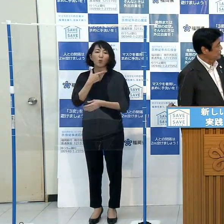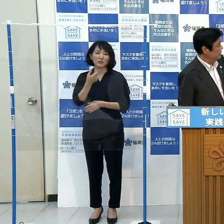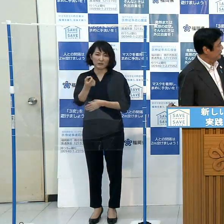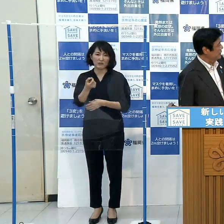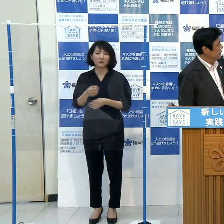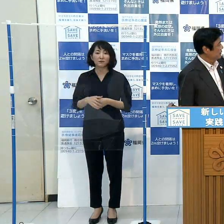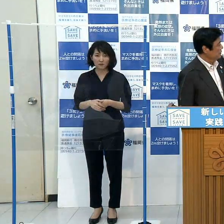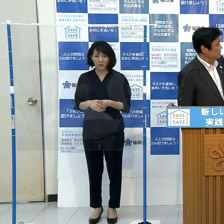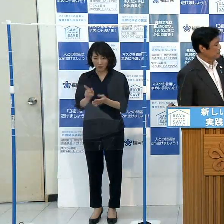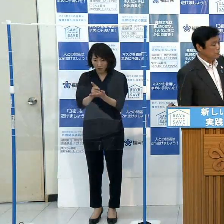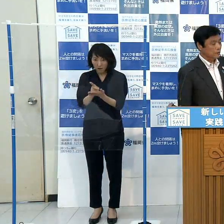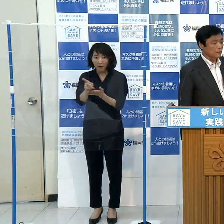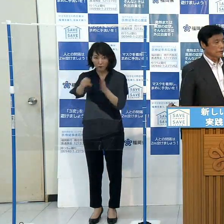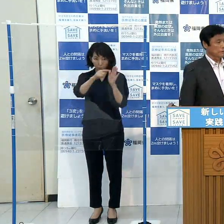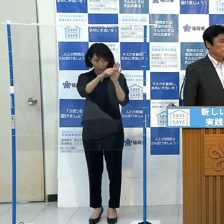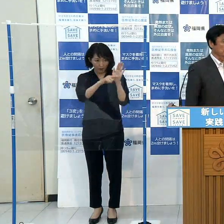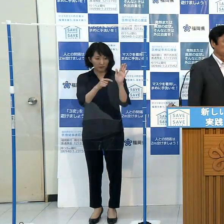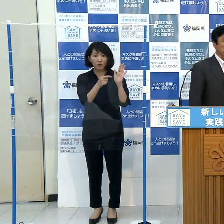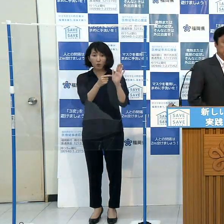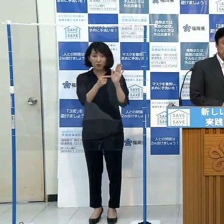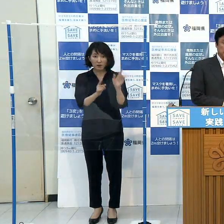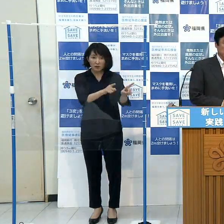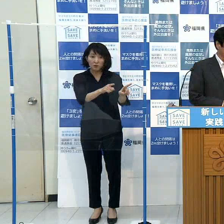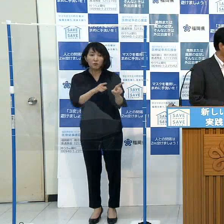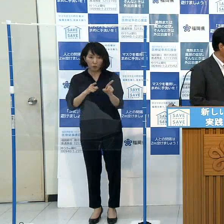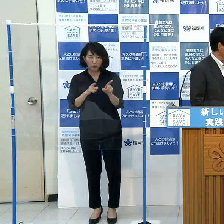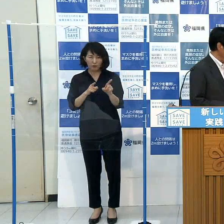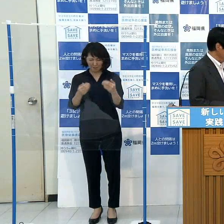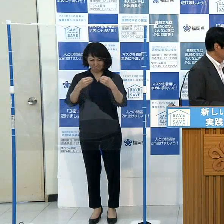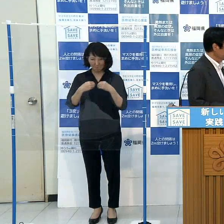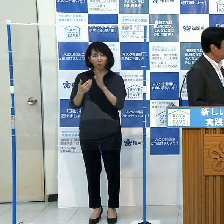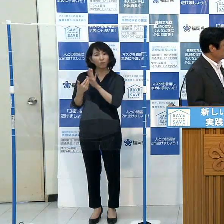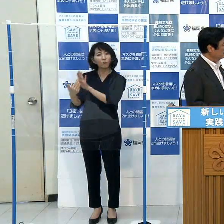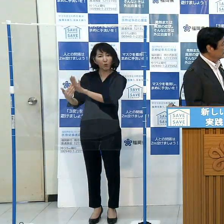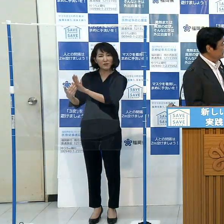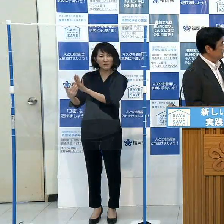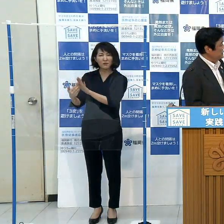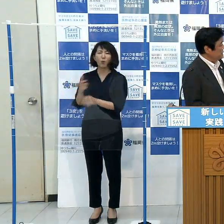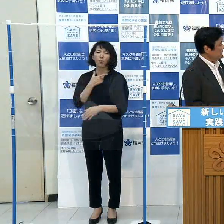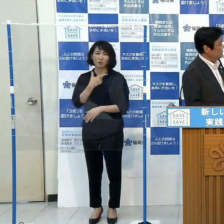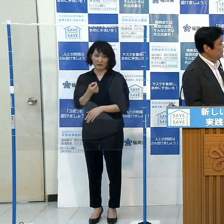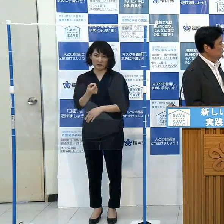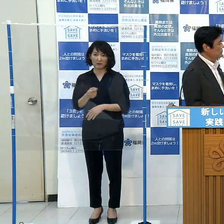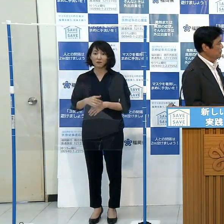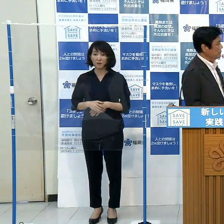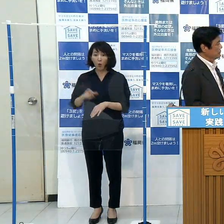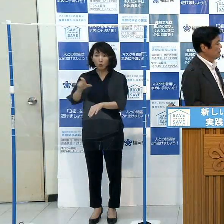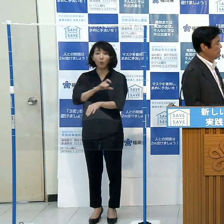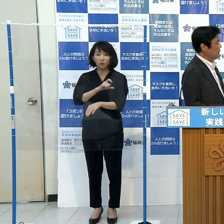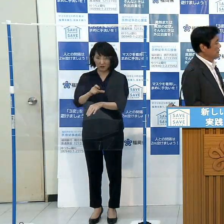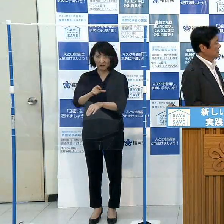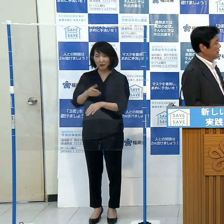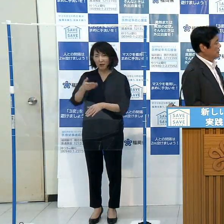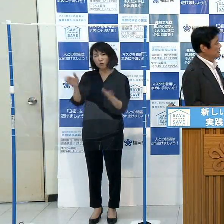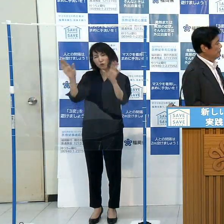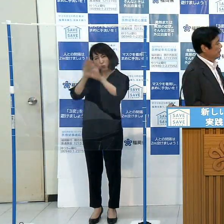に即して感染防止対策をやっていただきたいということであります。特に接待を伴う飲食